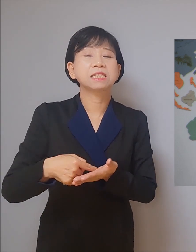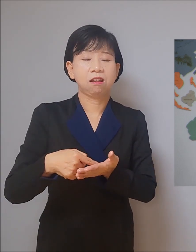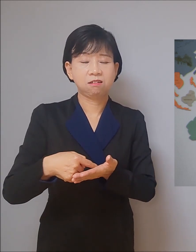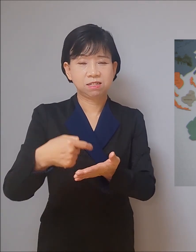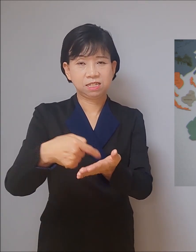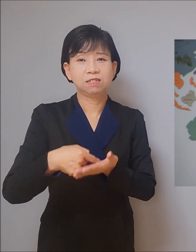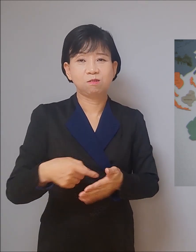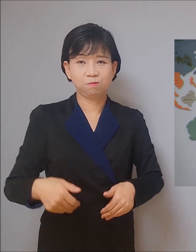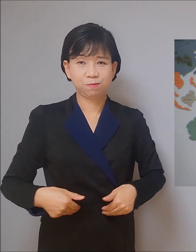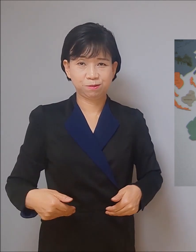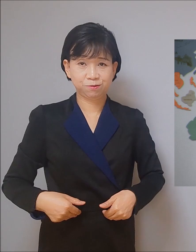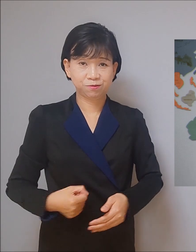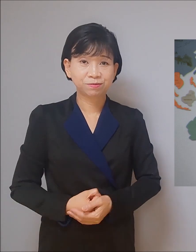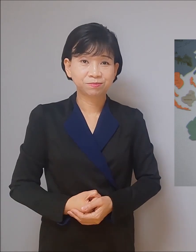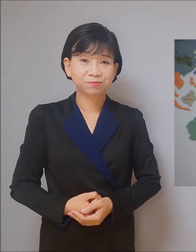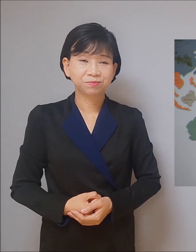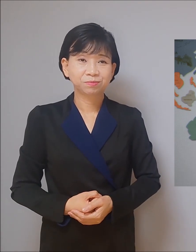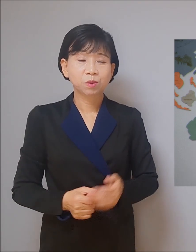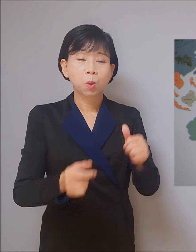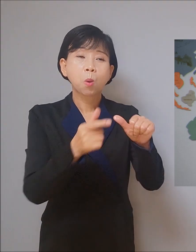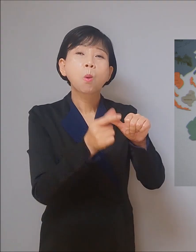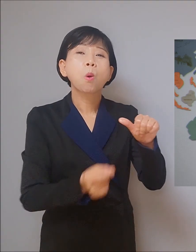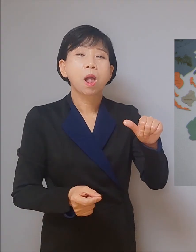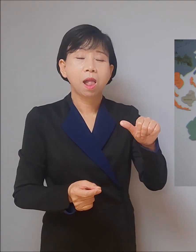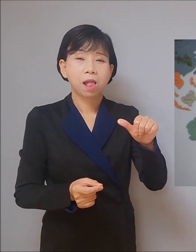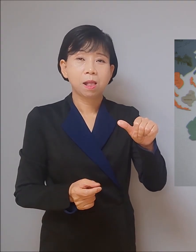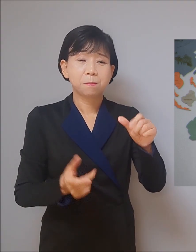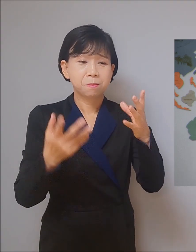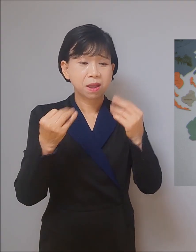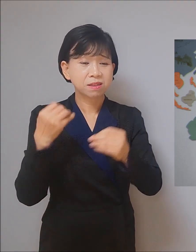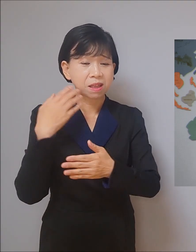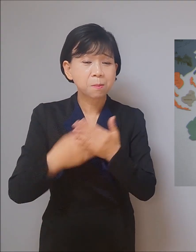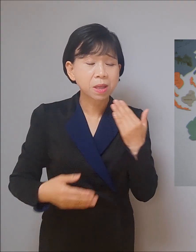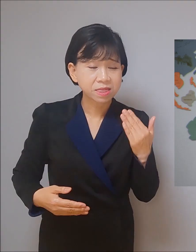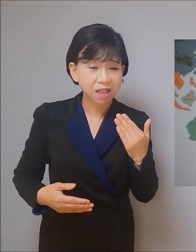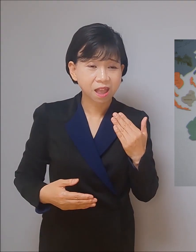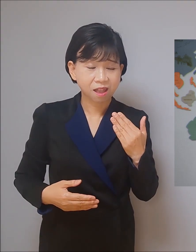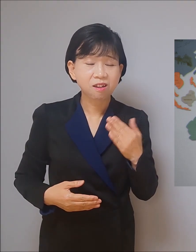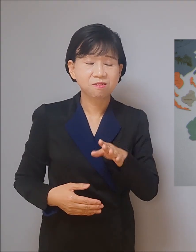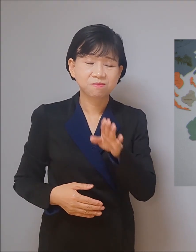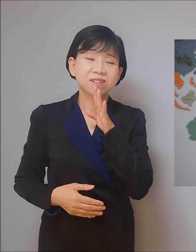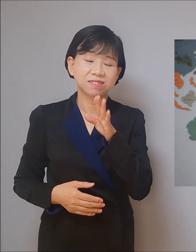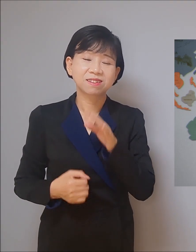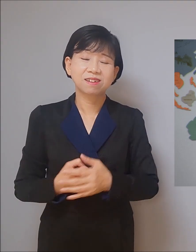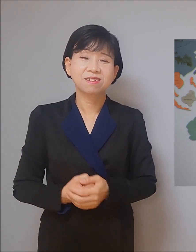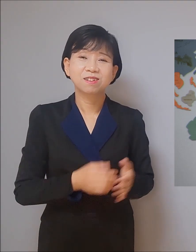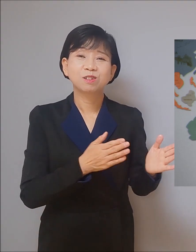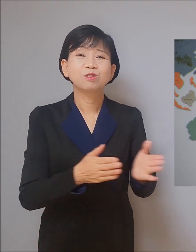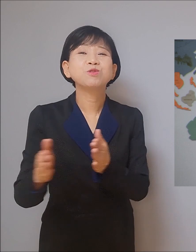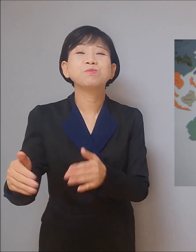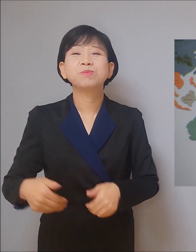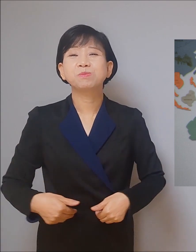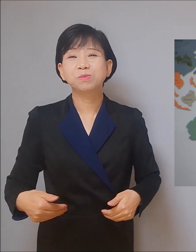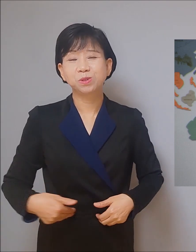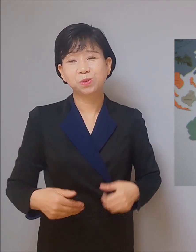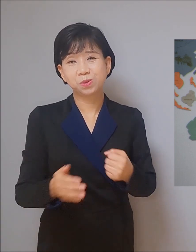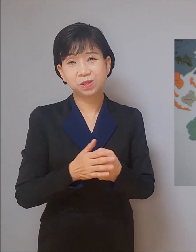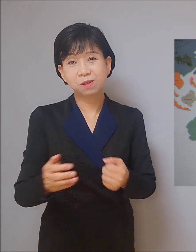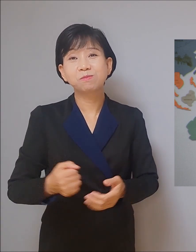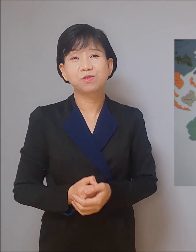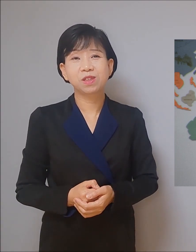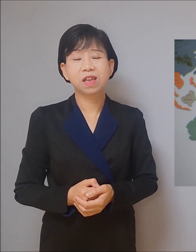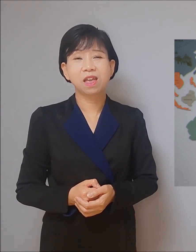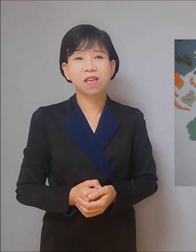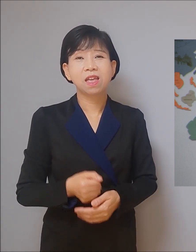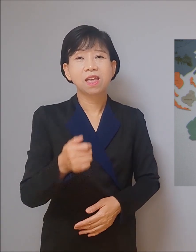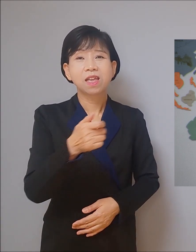하셔야 될 것 같습니다. 5월 달인데 아직 많이 남았는데 그러실 수 있는데 또 우리가 대형 버스를 타고 가야